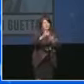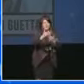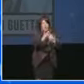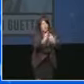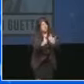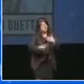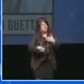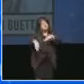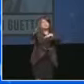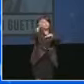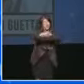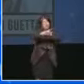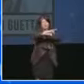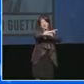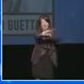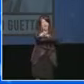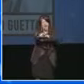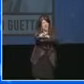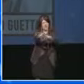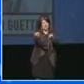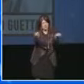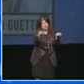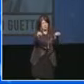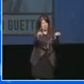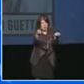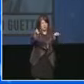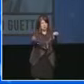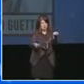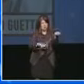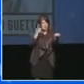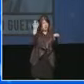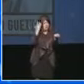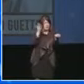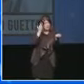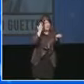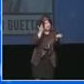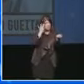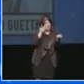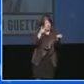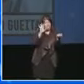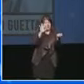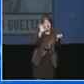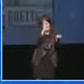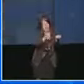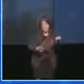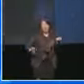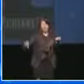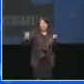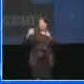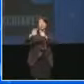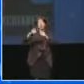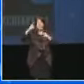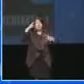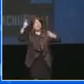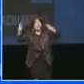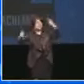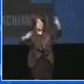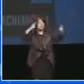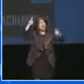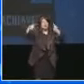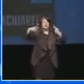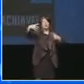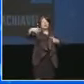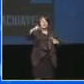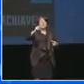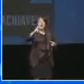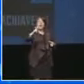esperienza e riflessione e poi l'Europa ovviamente ha anche i suoi grandi pensatori Niccolò Machiavelli a Machiavelli hanno dedicato